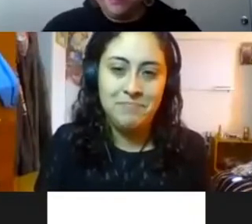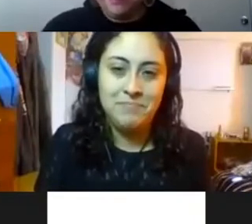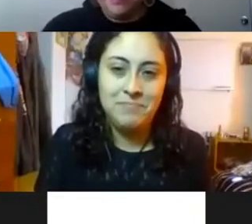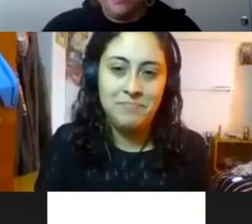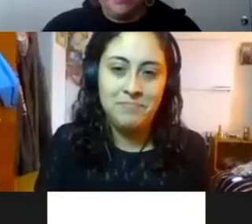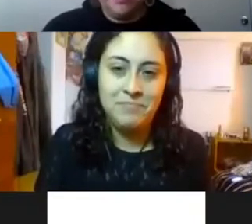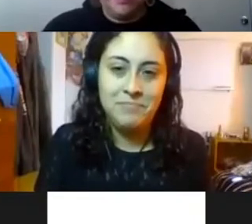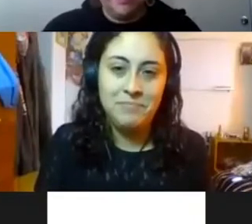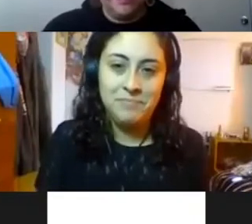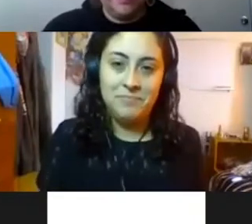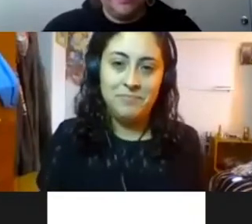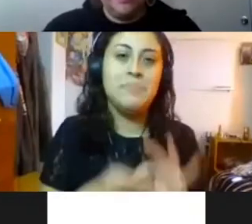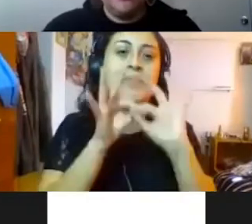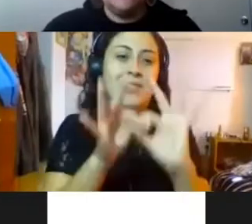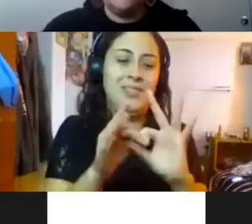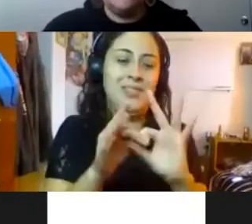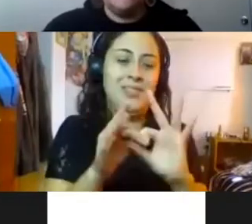Gracias, Juan Luis. Lore, en tu experiencia.